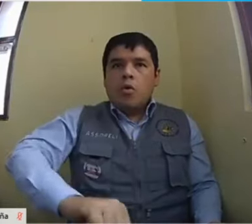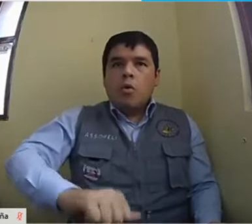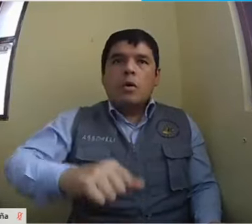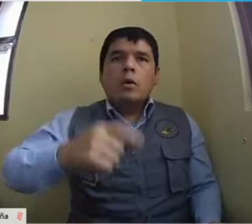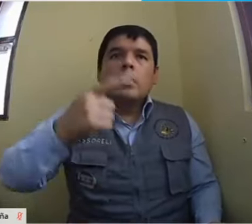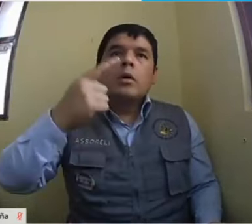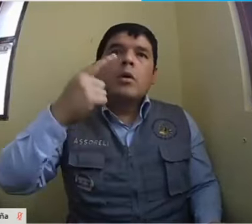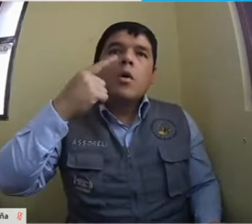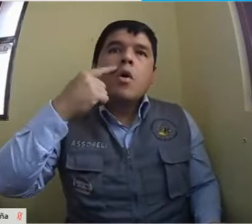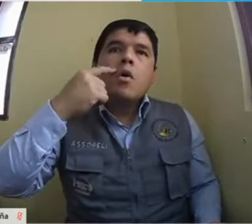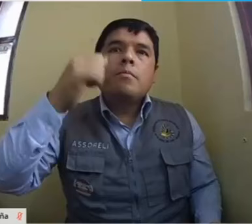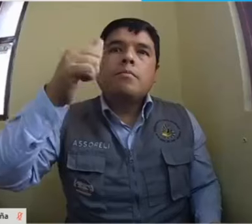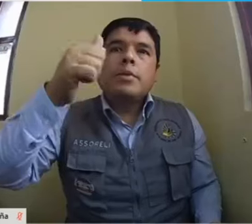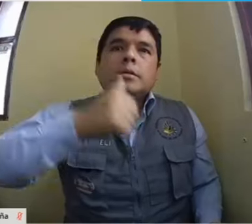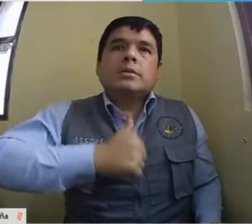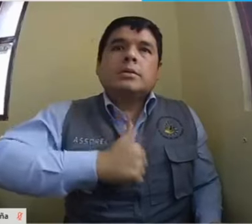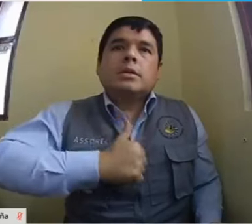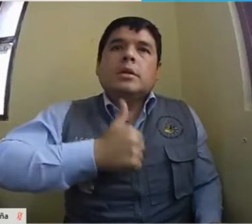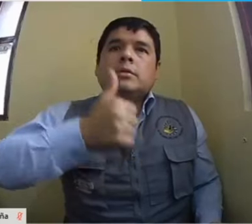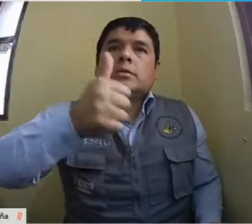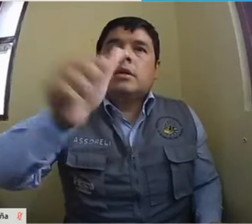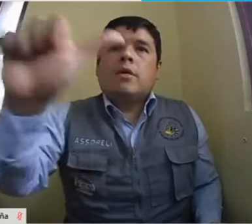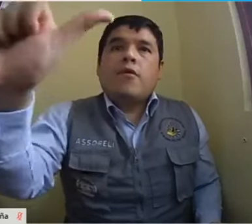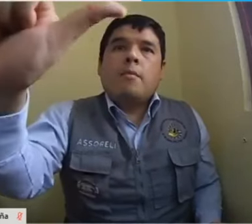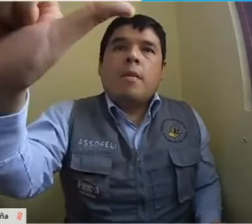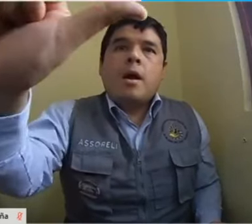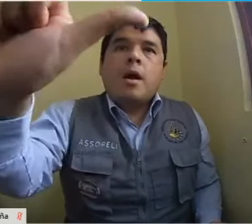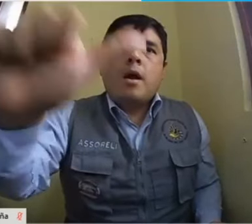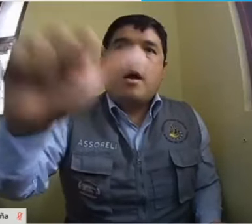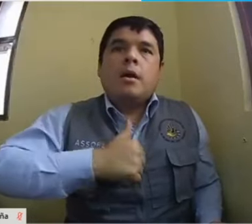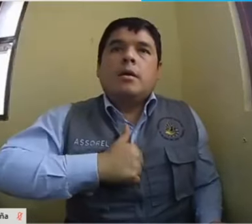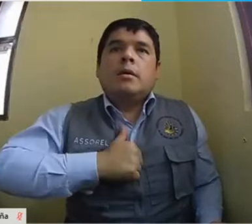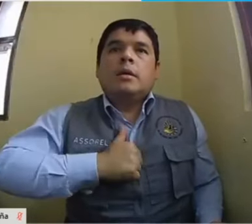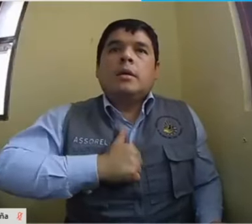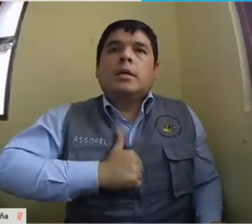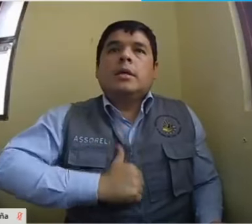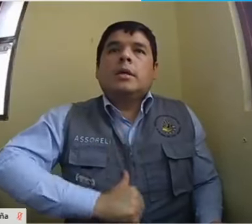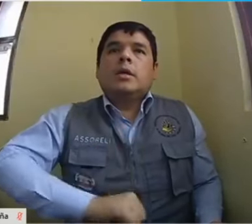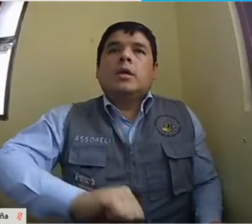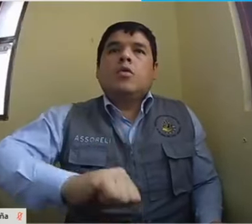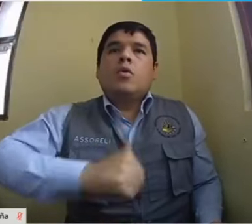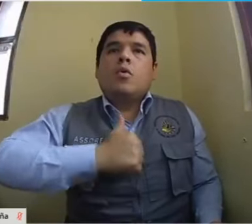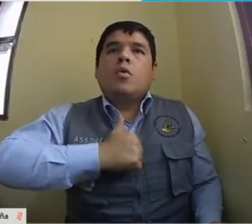pulgar desciende por el pecho. Hombre y el pulgar desciende por el pecho.